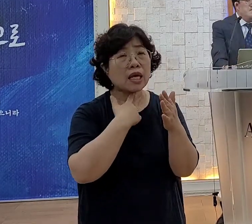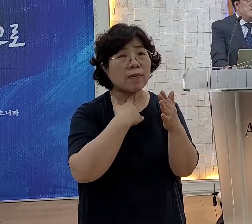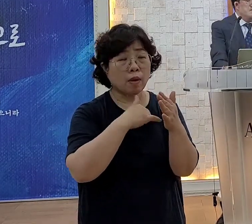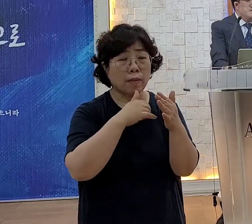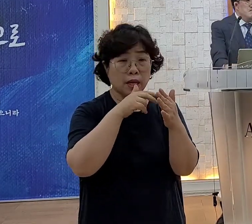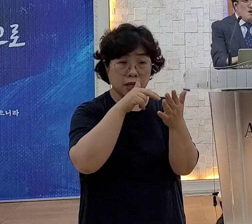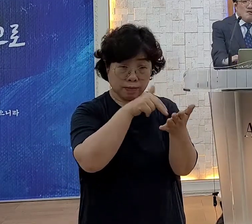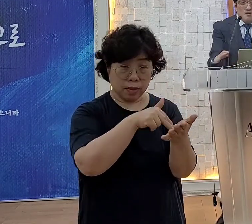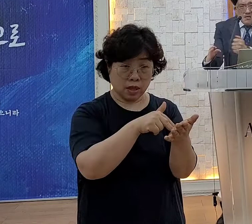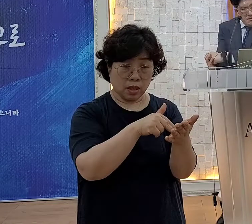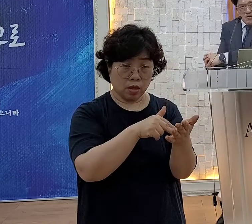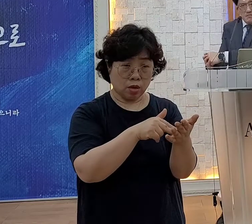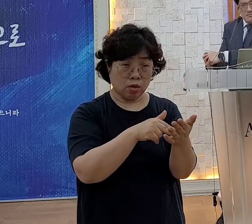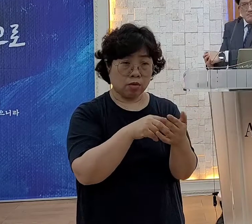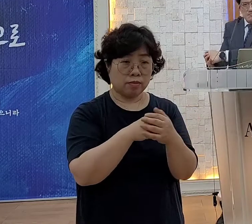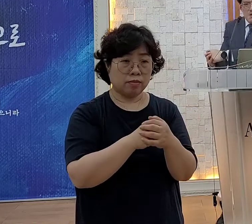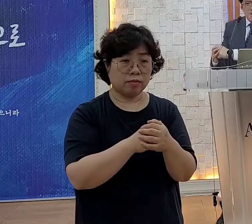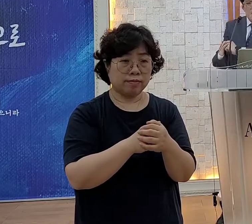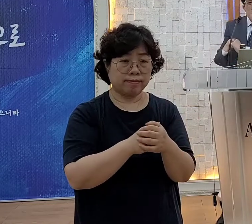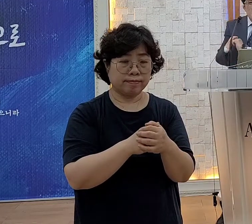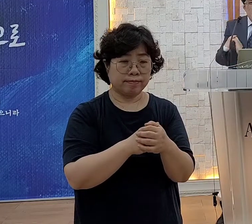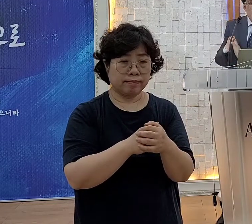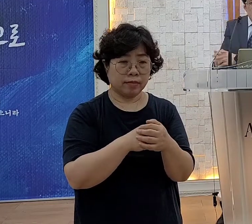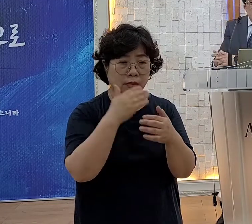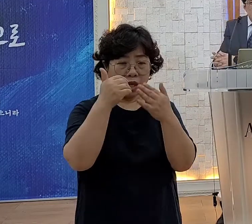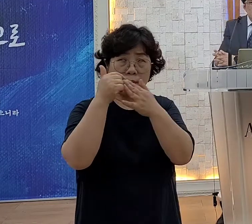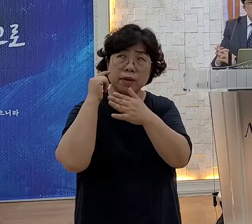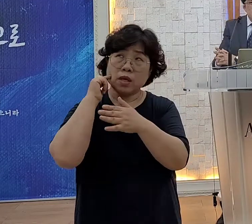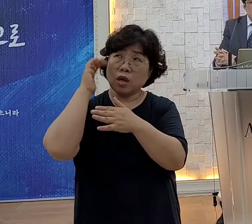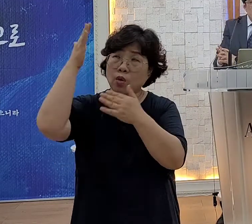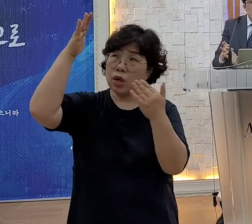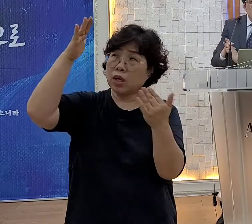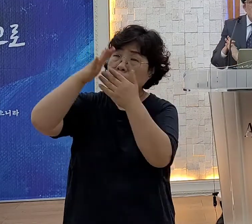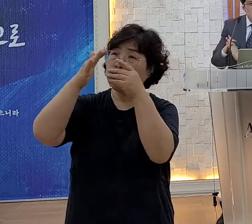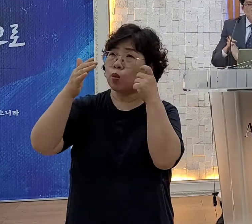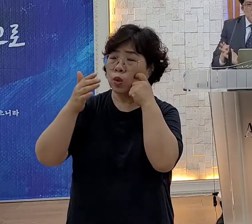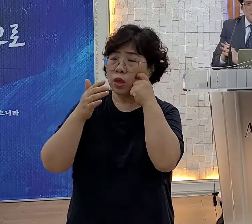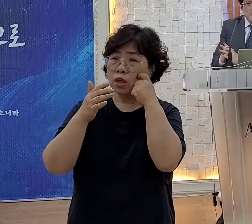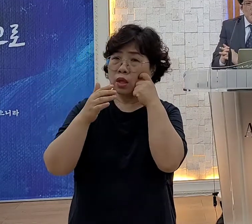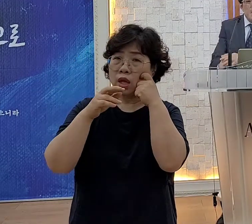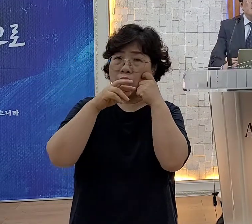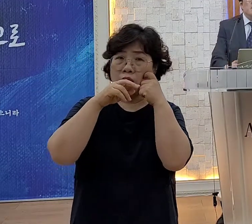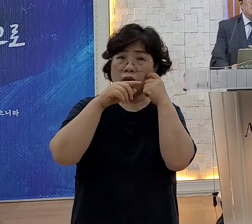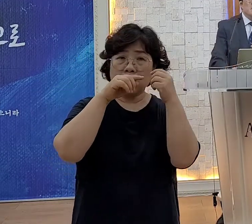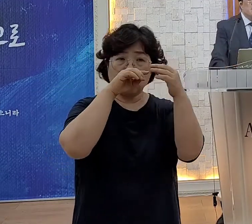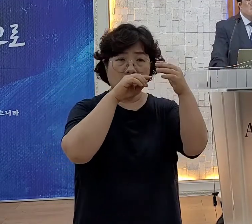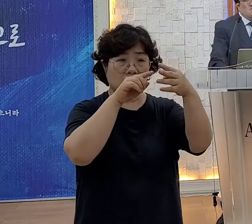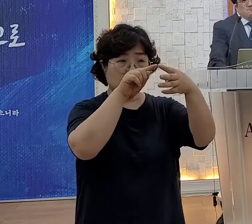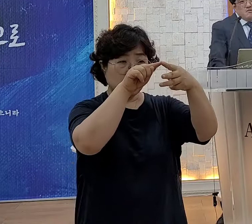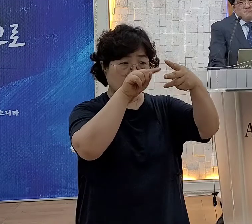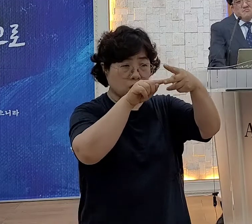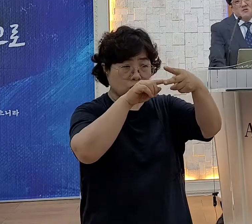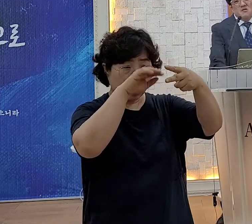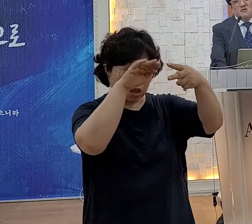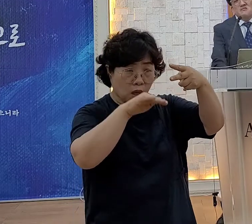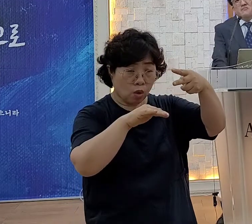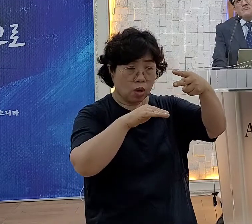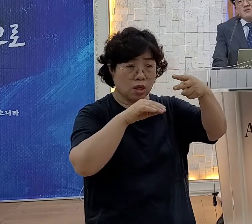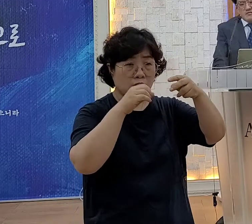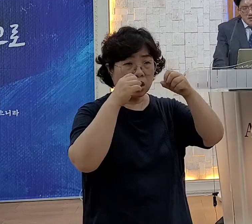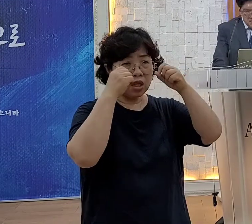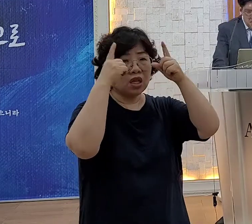모든 사람이 과거, 현재, 미래 하나님의 영광에, 즉 구원에 이르지 못한다라는 사실을 오늘 우리